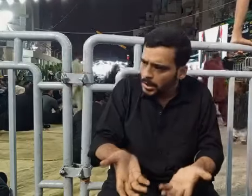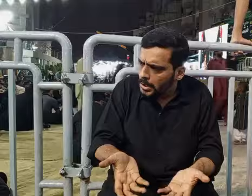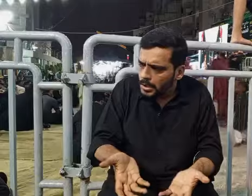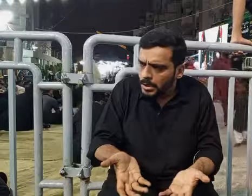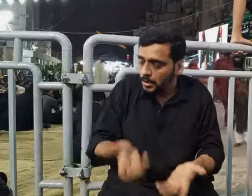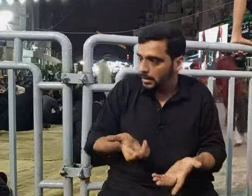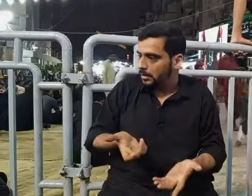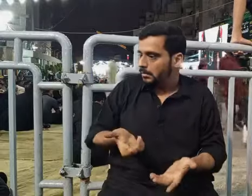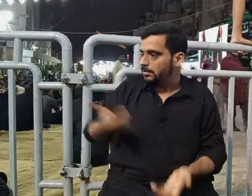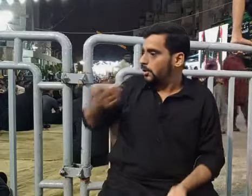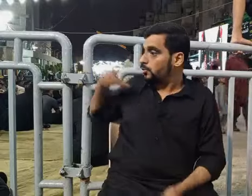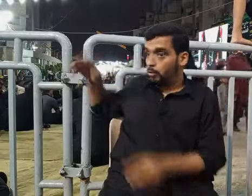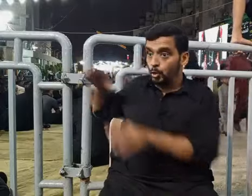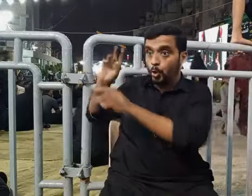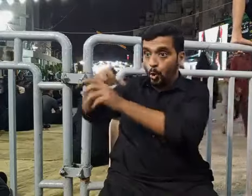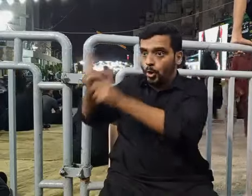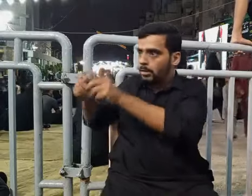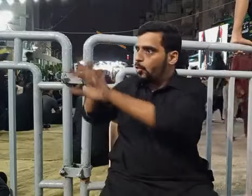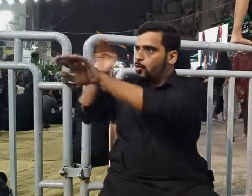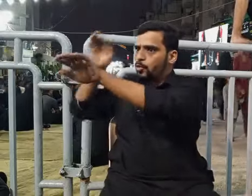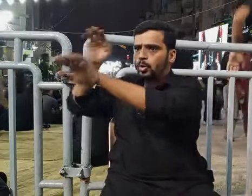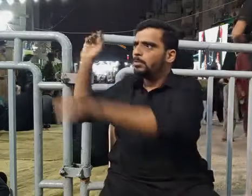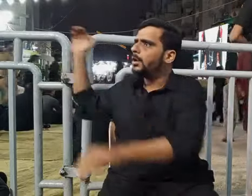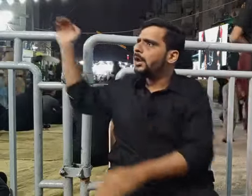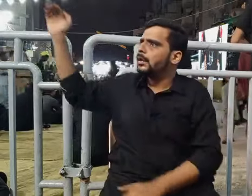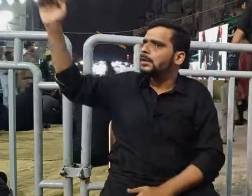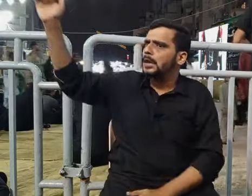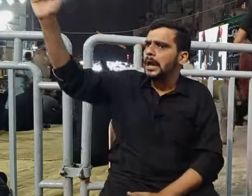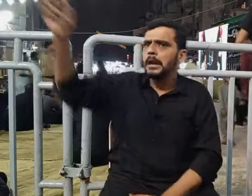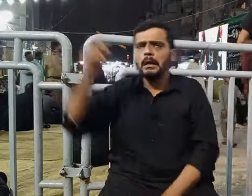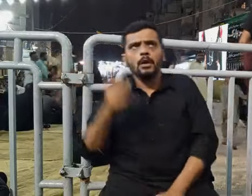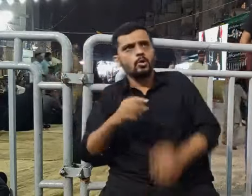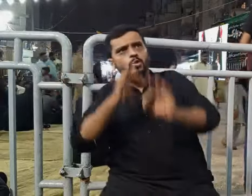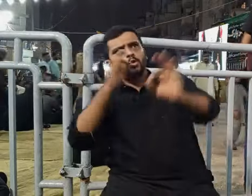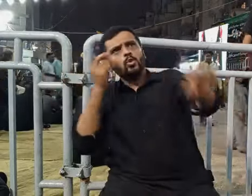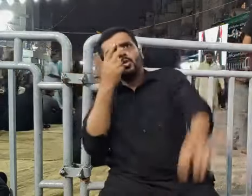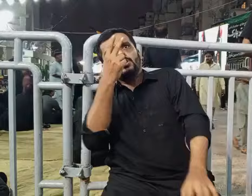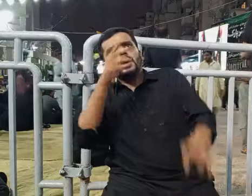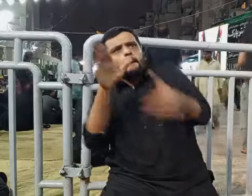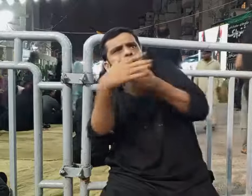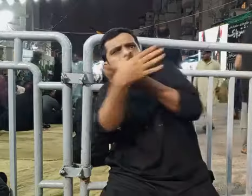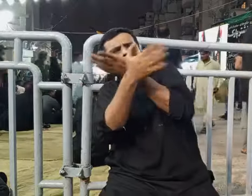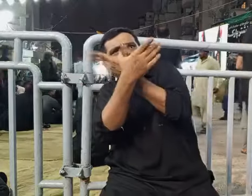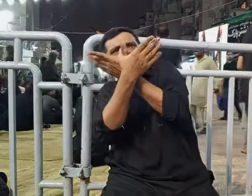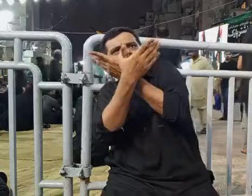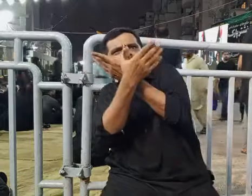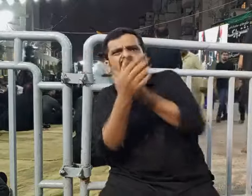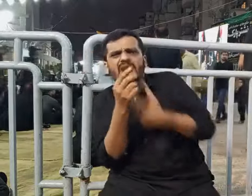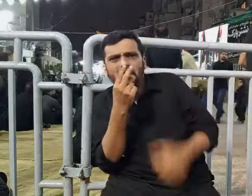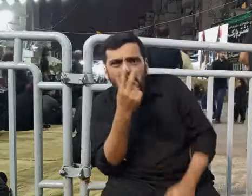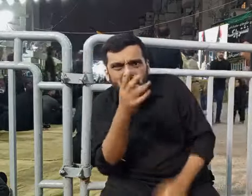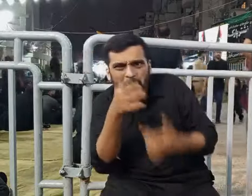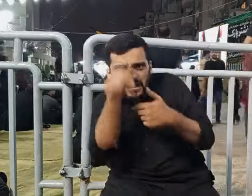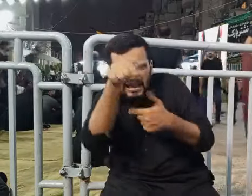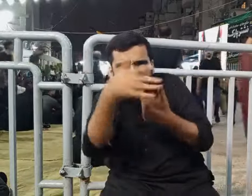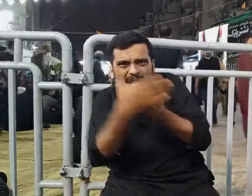ہم رہتا ہے آپ کے ساتھ؟ حضرت ابراہیم چھوڑ کر گئے تھے، اپنے خدا پر تسلیم تھی، تنہائی کا مسئلہ اللہ نے حل کیا، خون